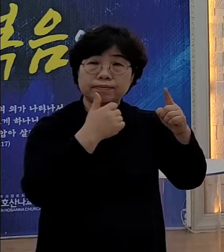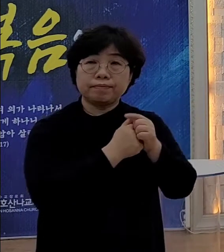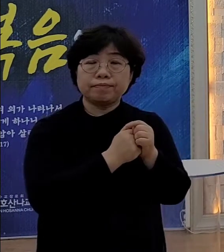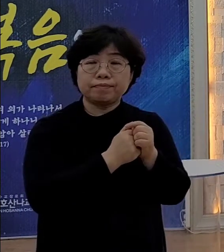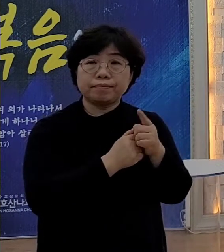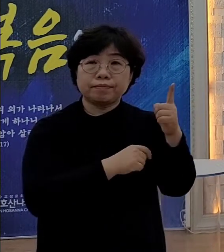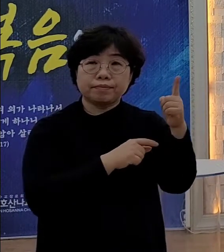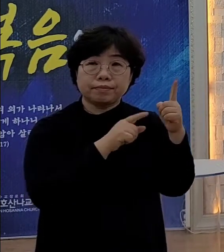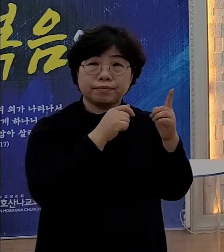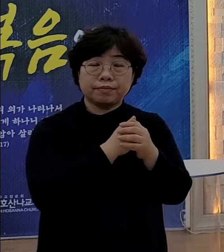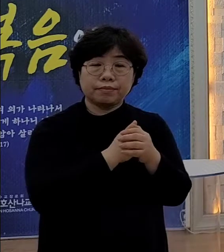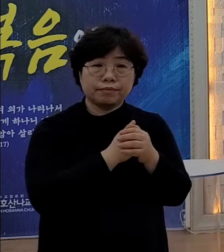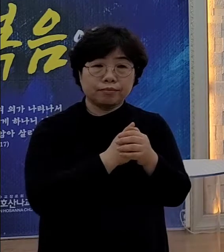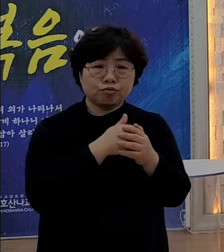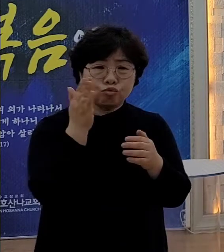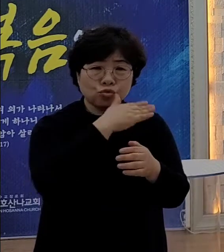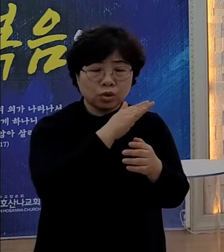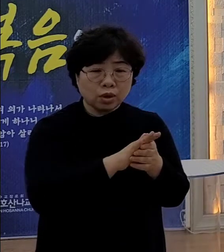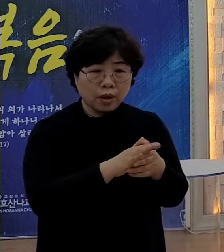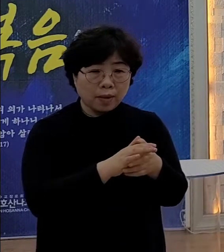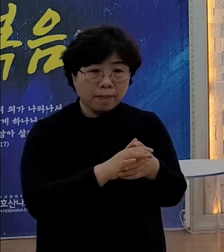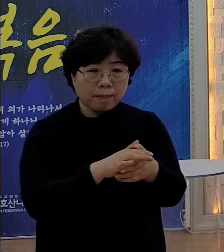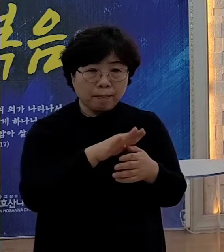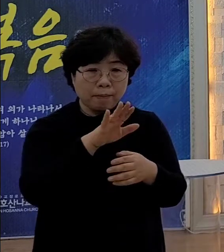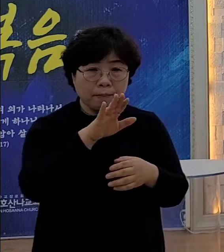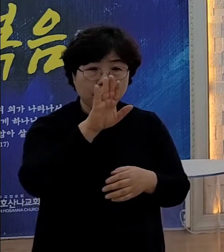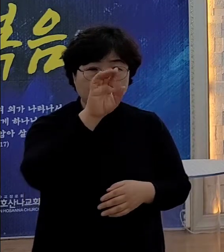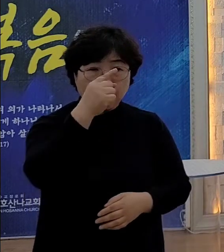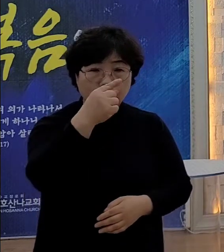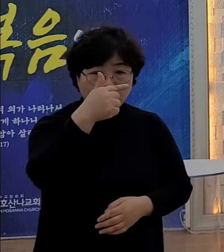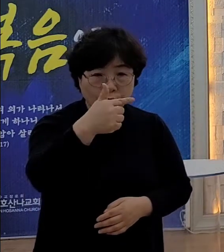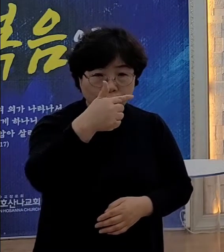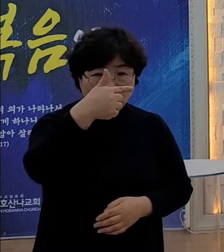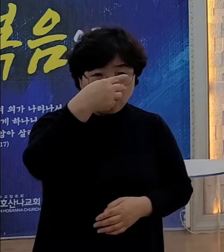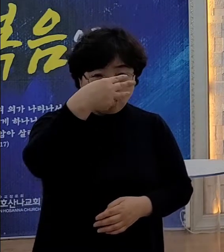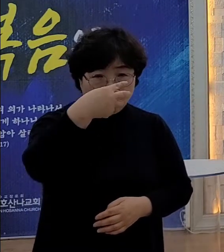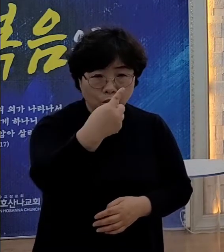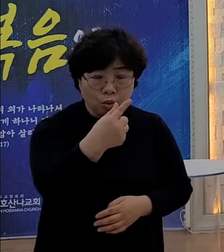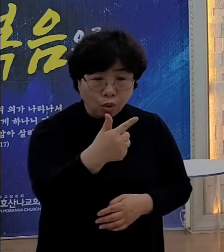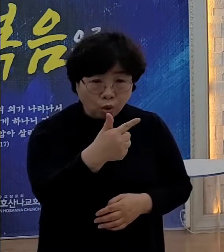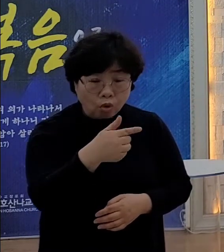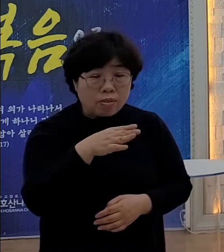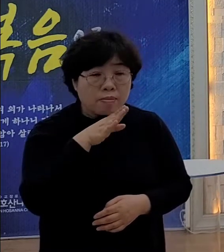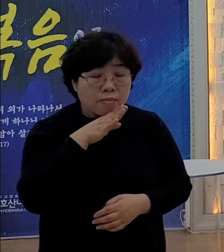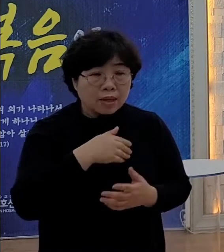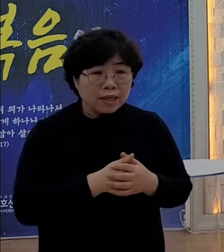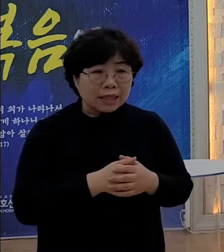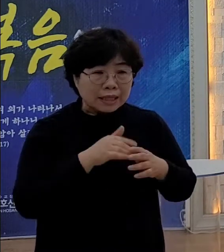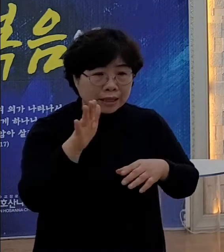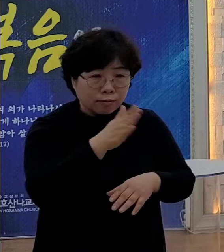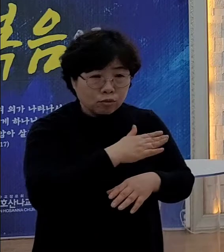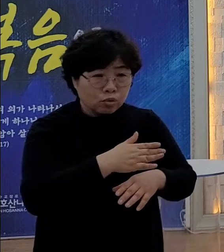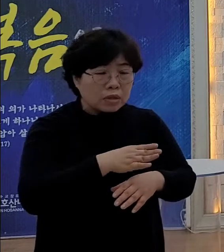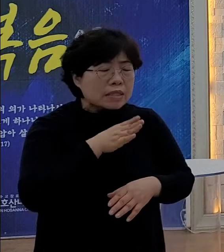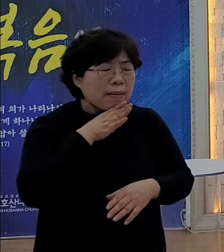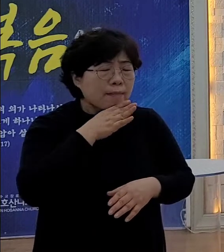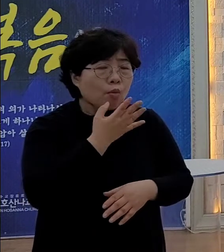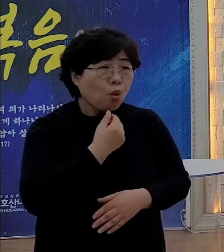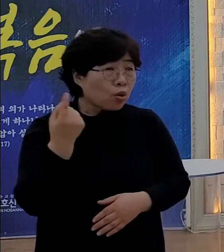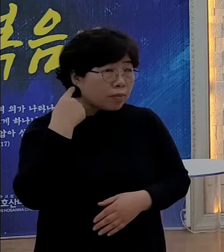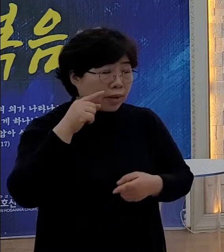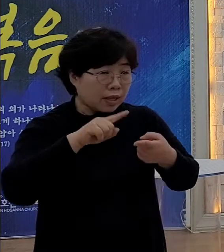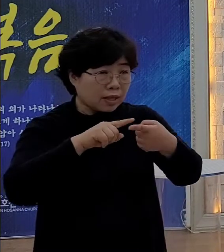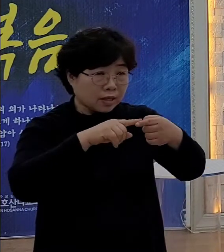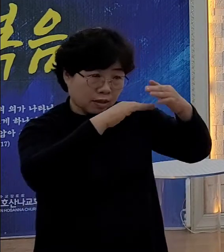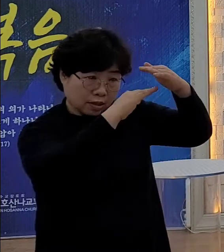수가 있는데, 왜냐하면 이제부터 진짜 복음이 뭔지를 쫙 나열하고 있기 때문이에요. 그런데